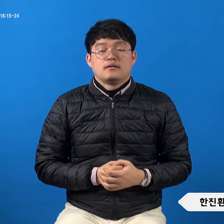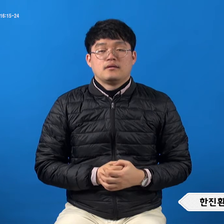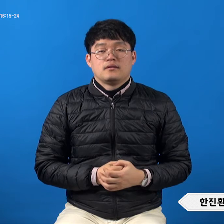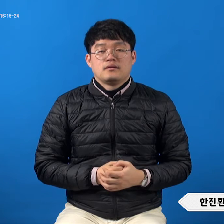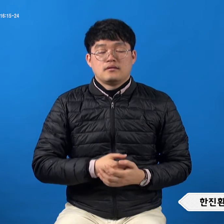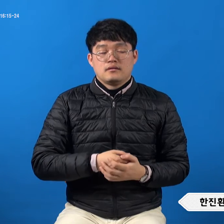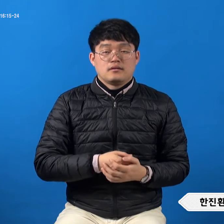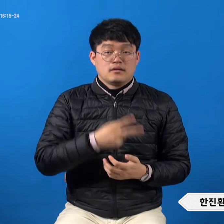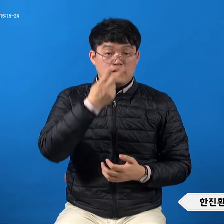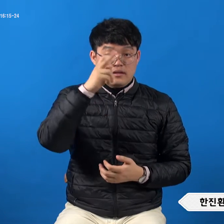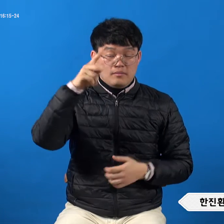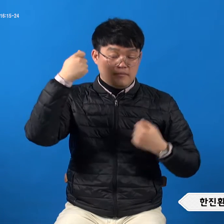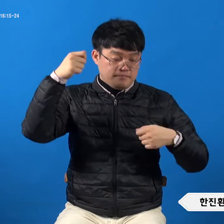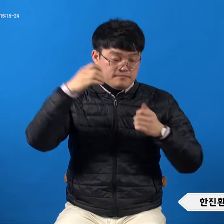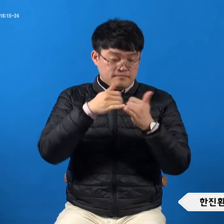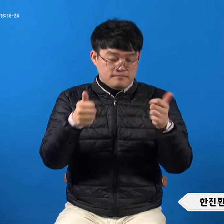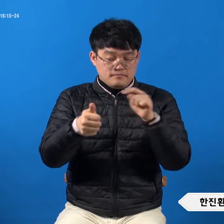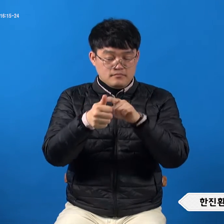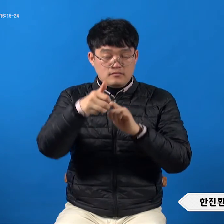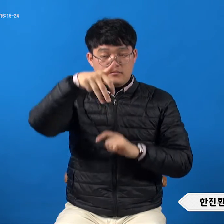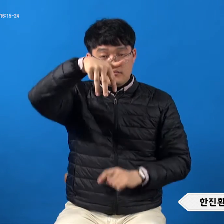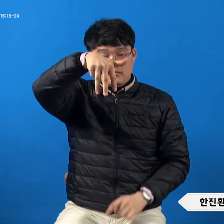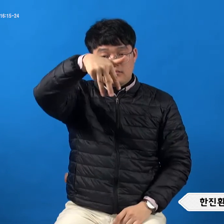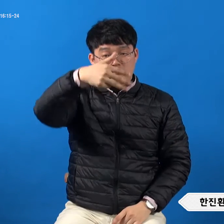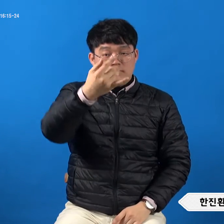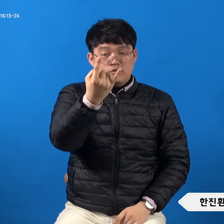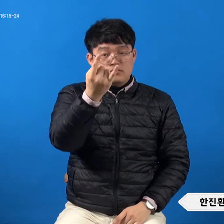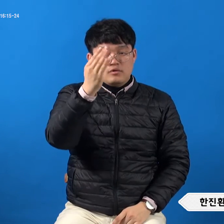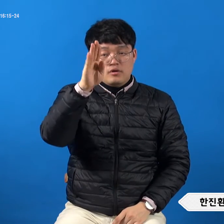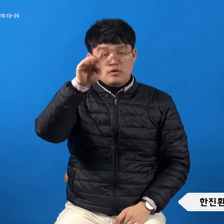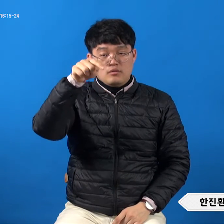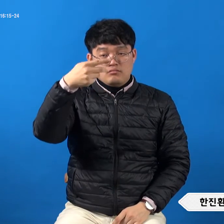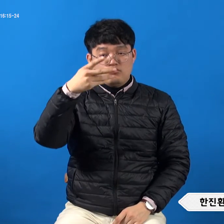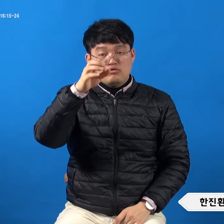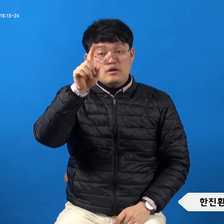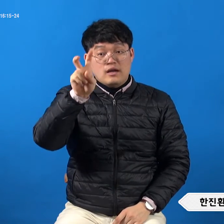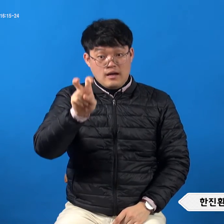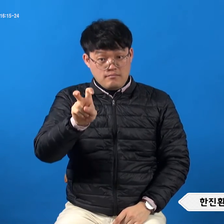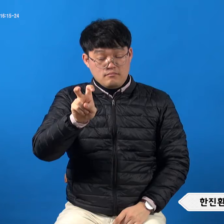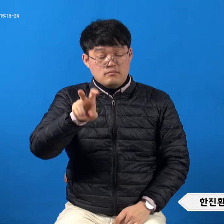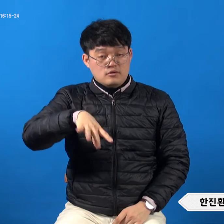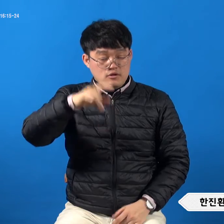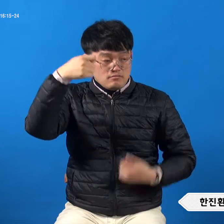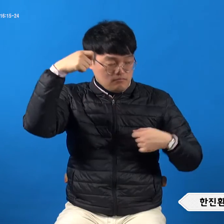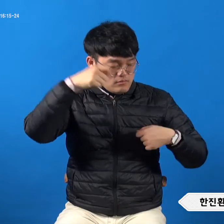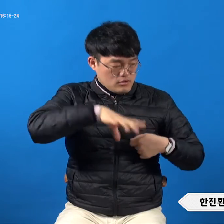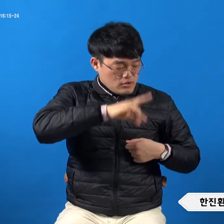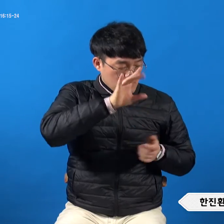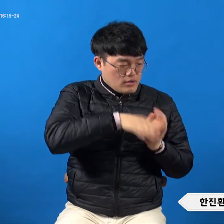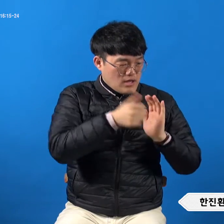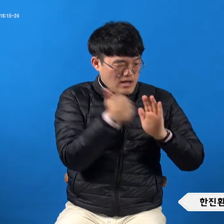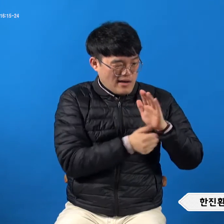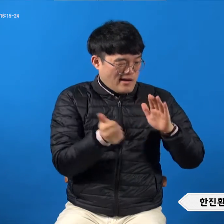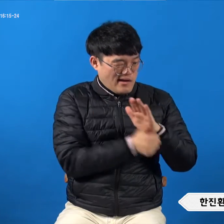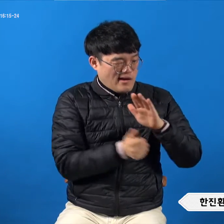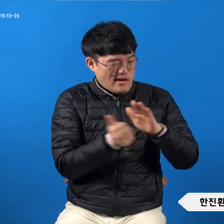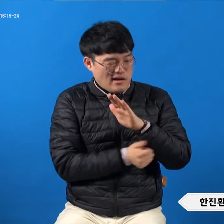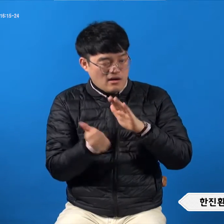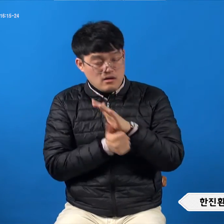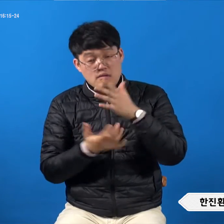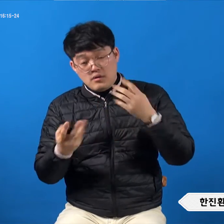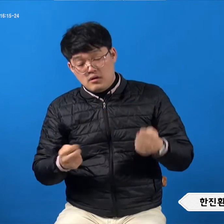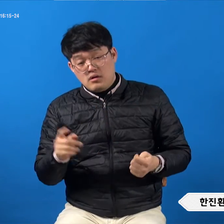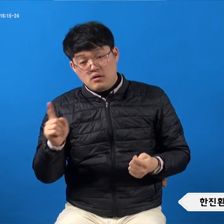탤런트 최불암 씨는 배우 생활 초기에는 실패를 많이 한 분이라고 합니다. 어쩌다가 햄릿